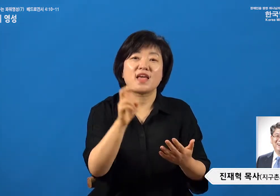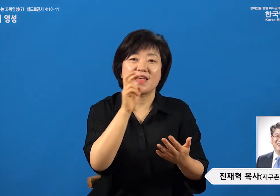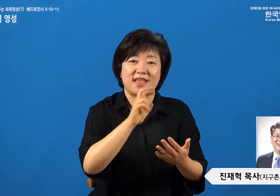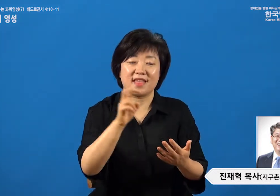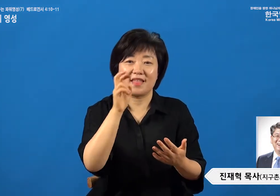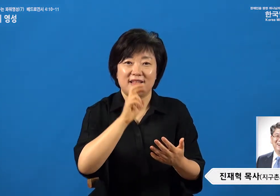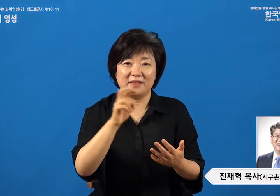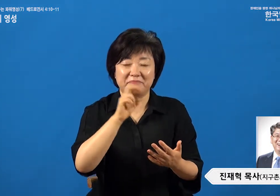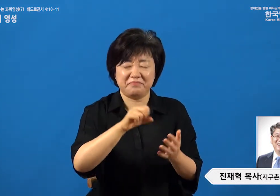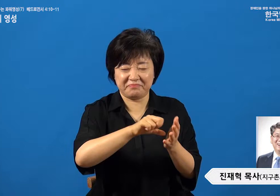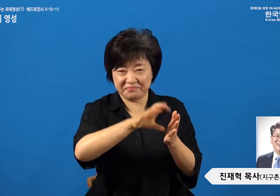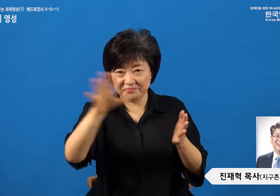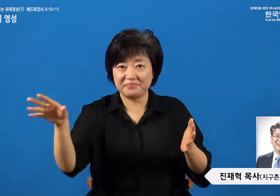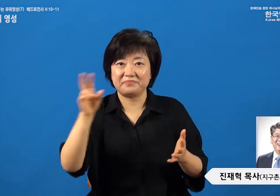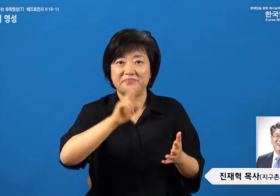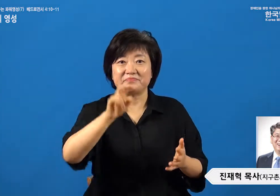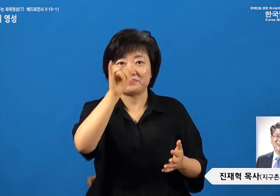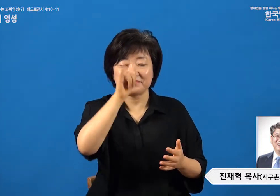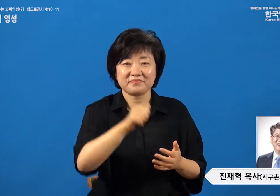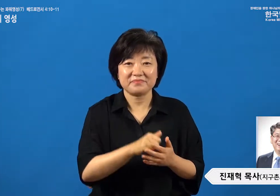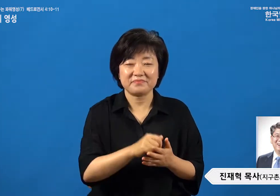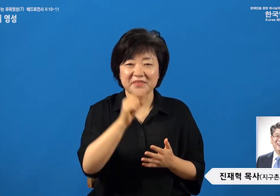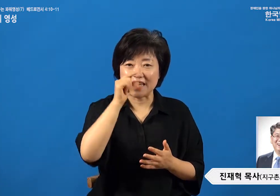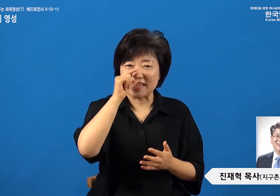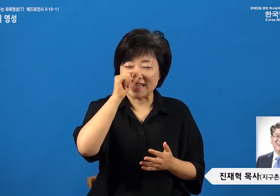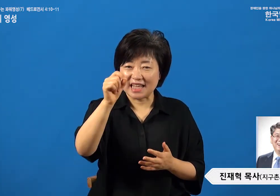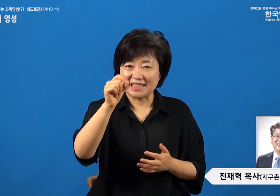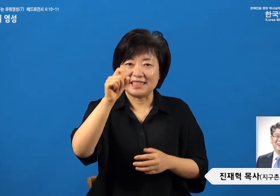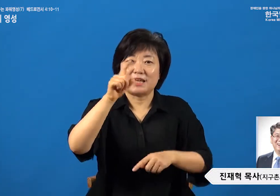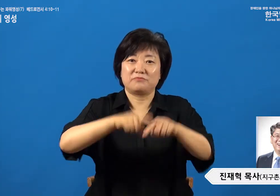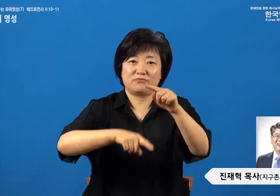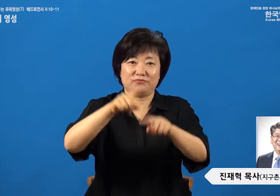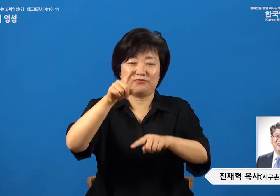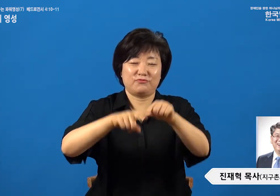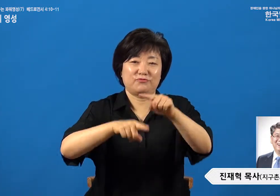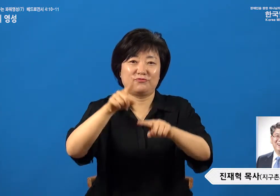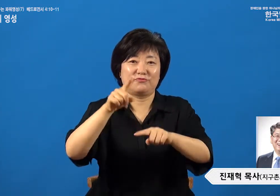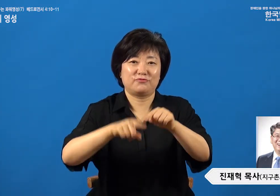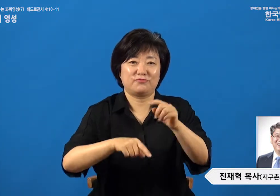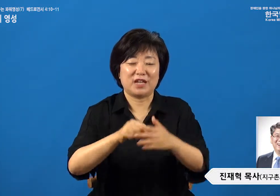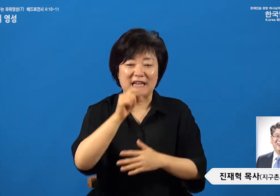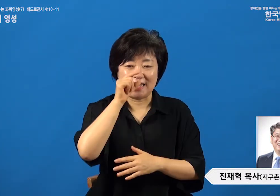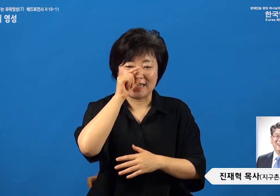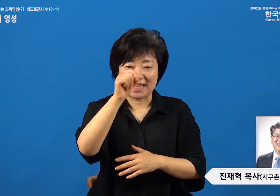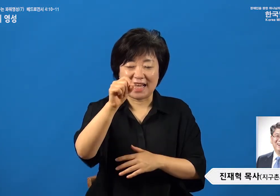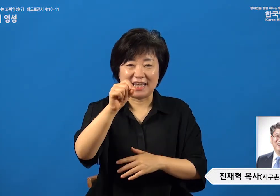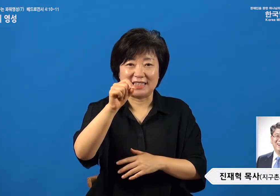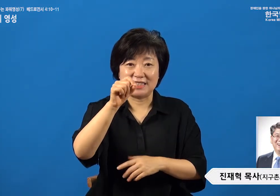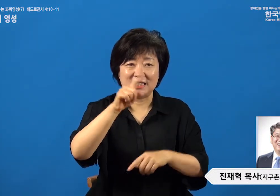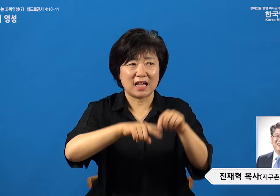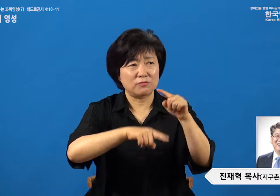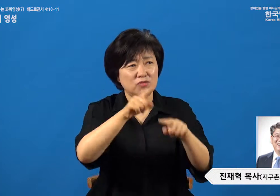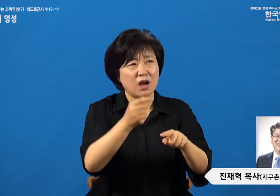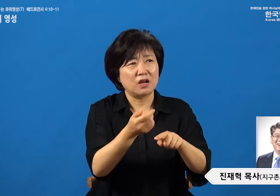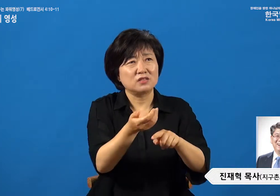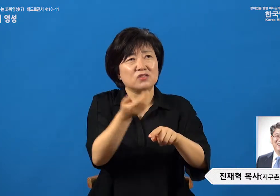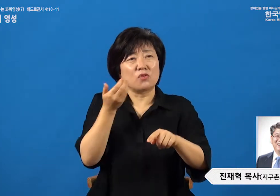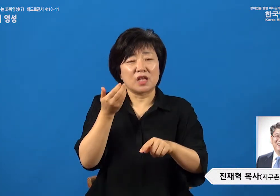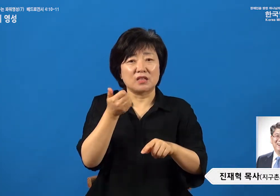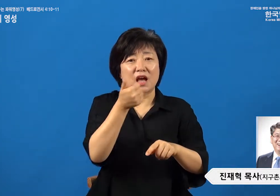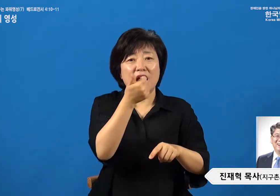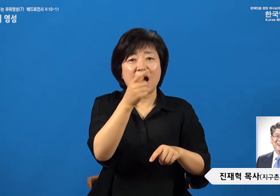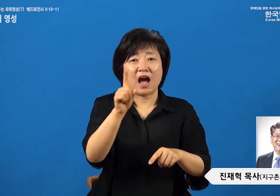일학 유명해진 노래가 있습니다. 가시나무라는 노래죠. 이 가시나무는 하덕규라는